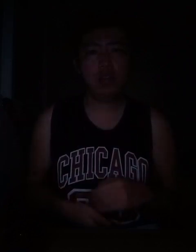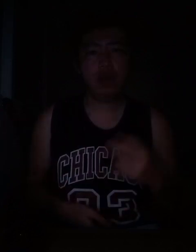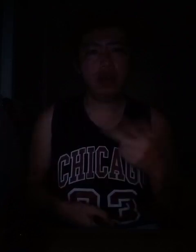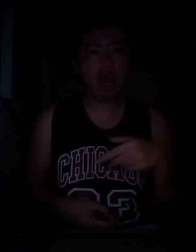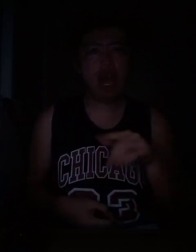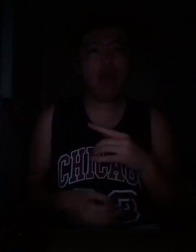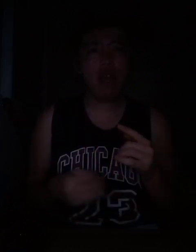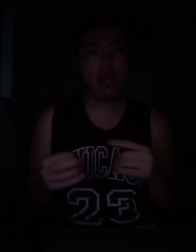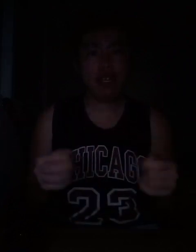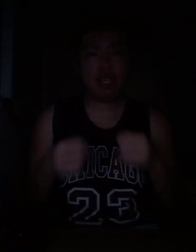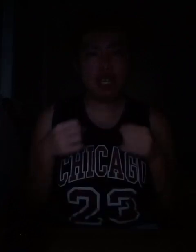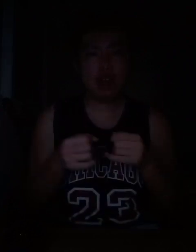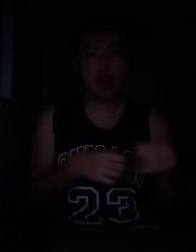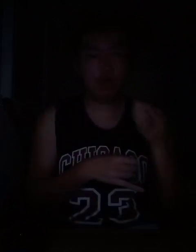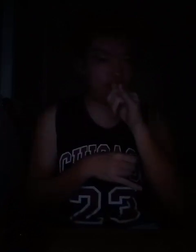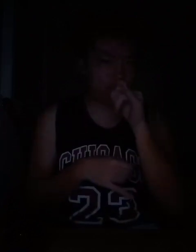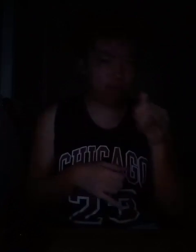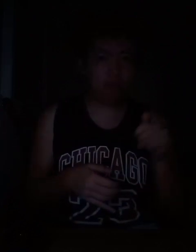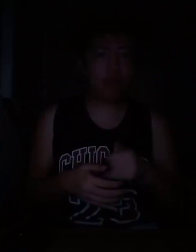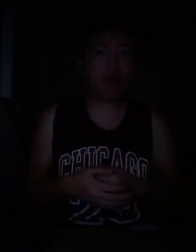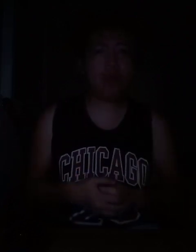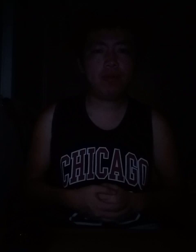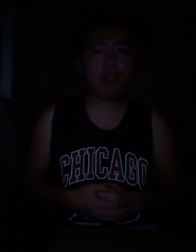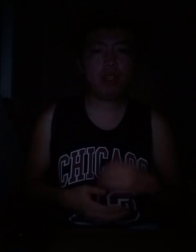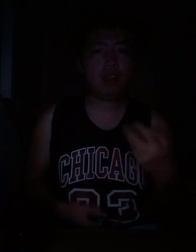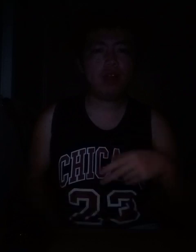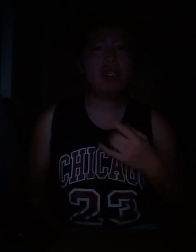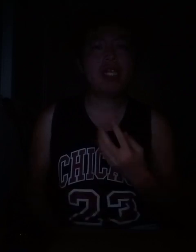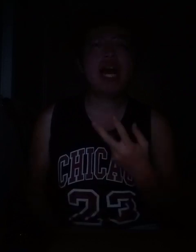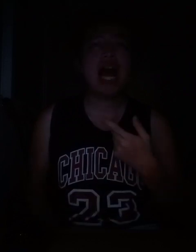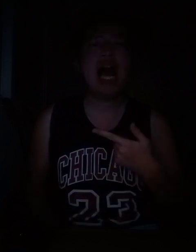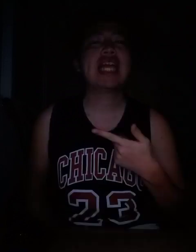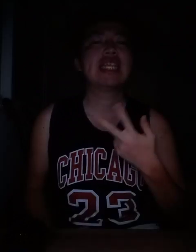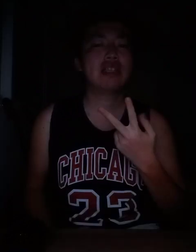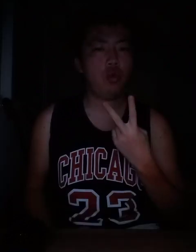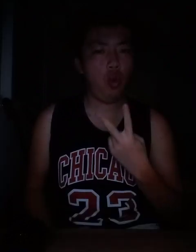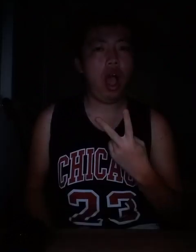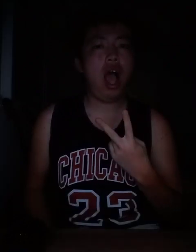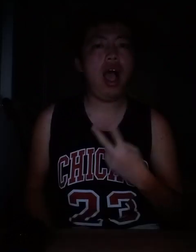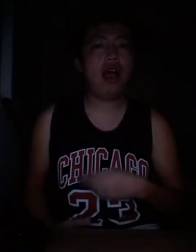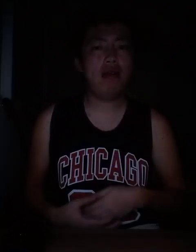한화가 이끌어가고 있습니다. 지속가능한 내일, 한화.